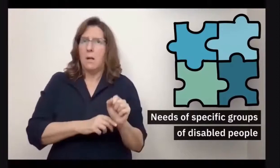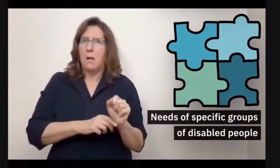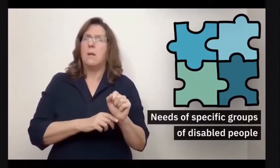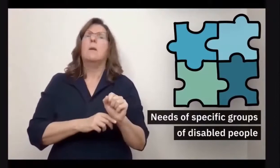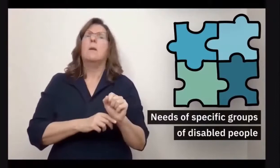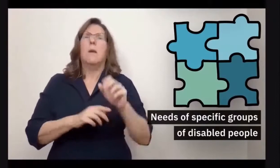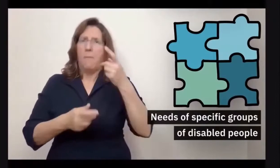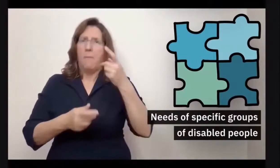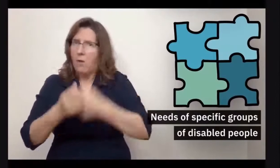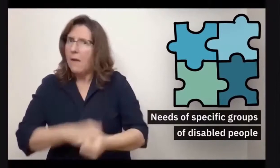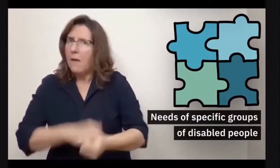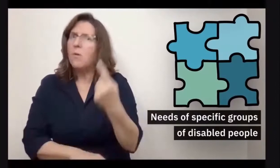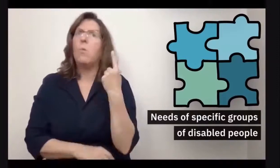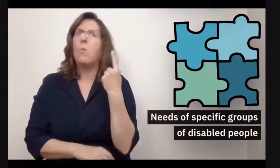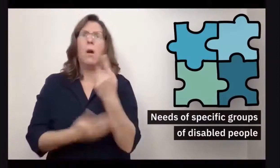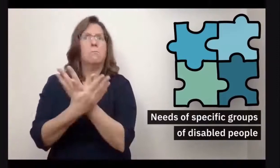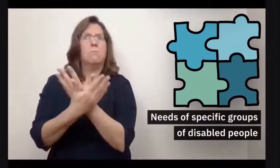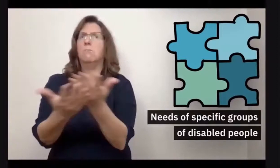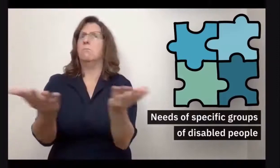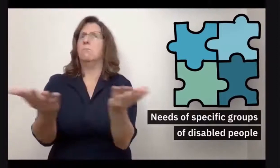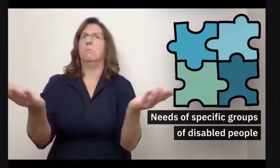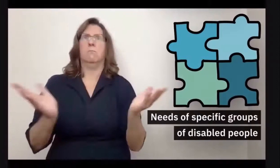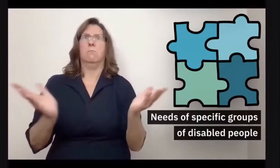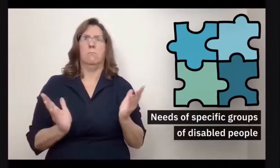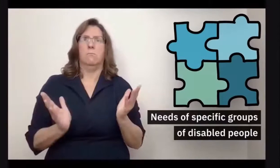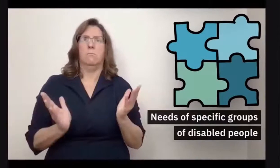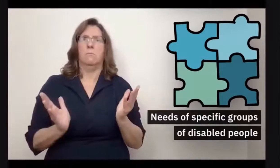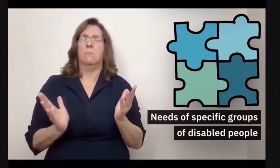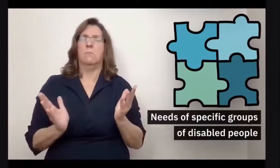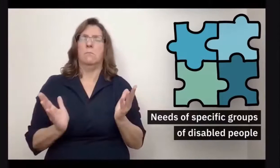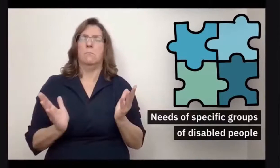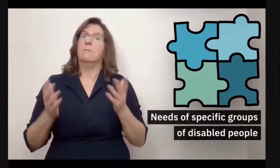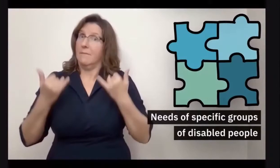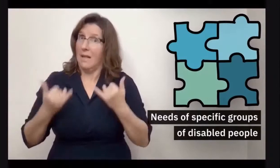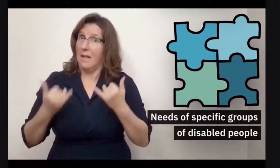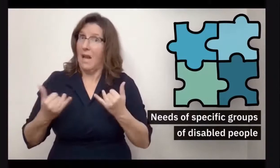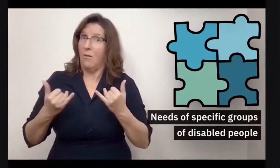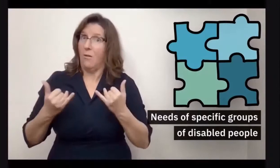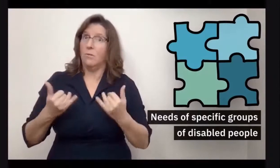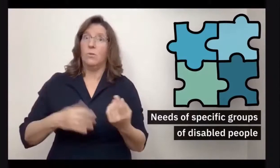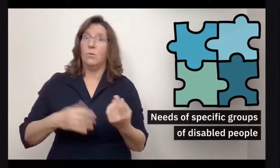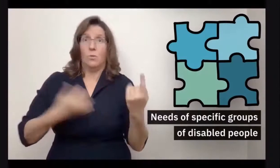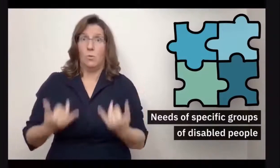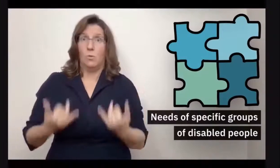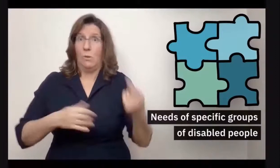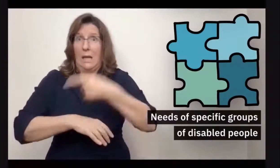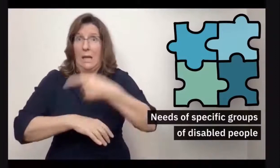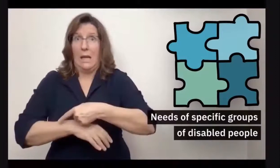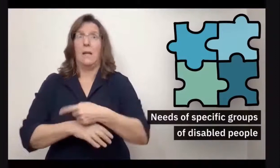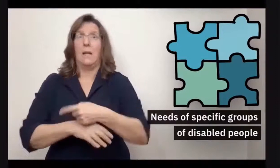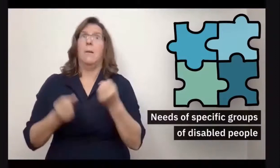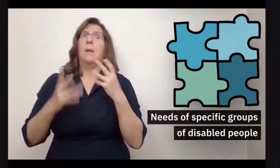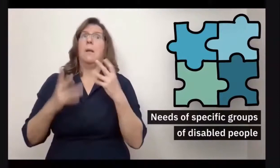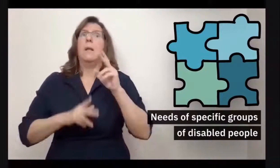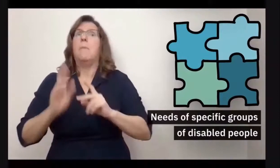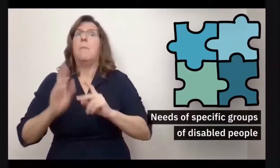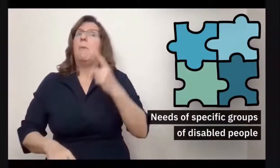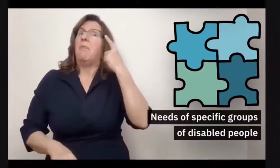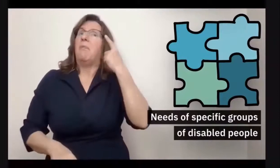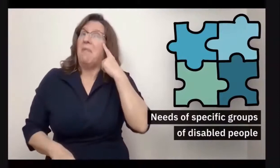pero también para abordar las necesidades de todos. Hoy en día, la mayoría de nosotros piensa que el diseño universal es